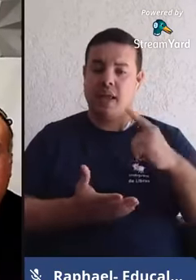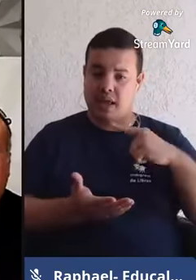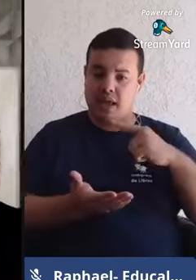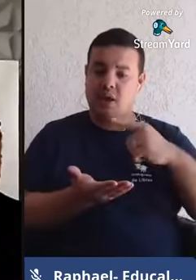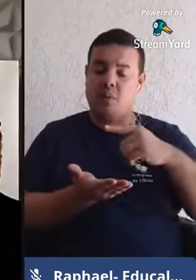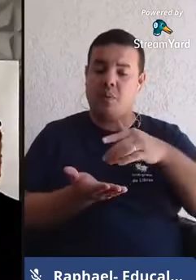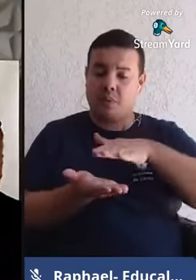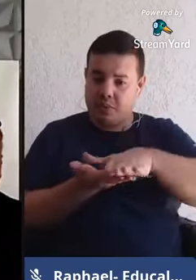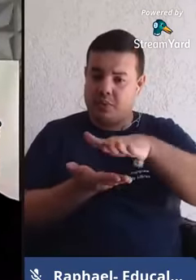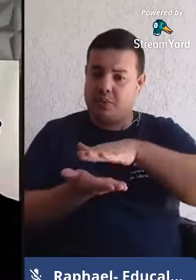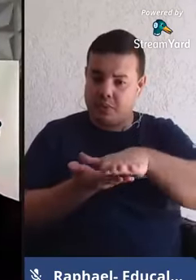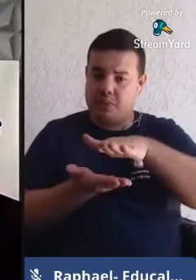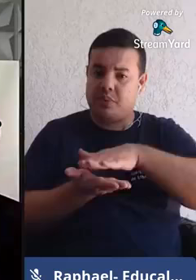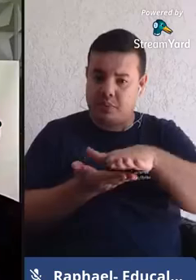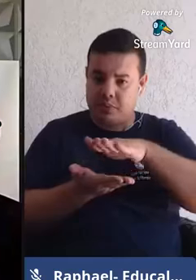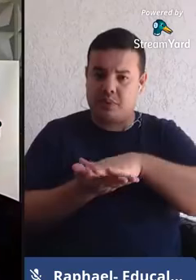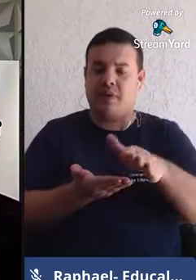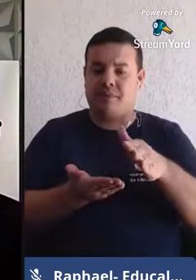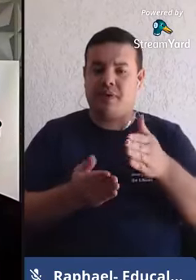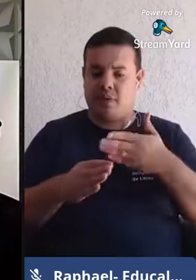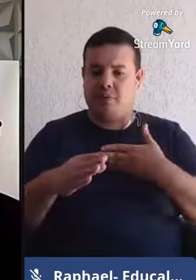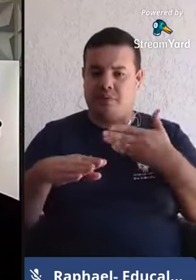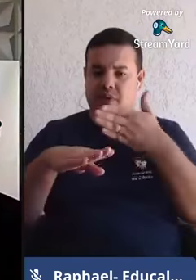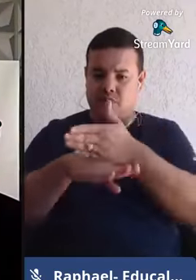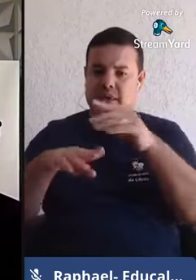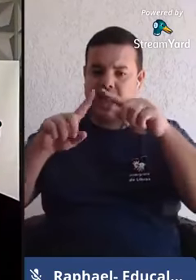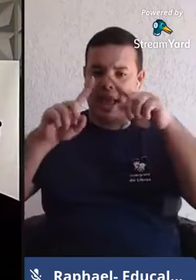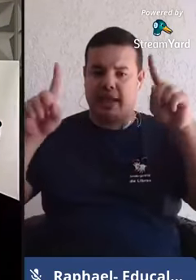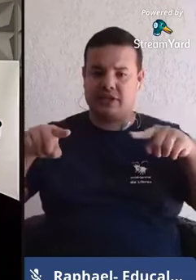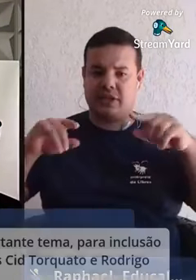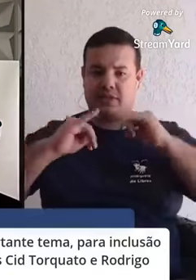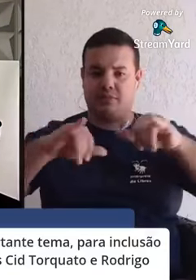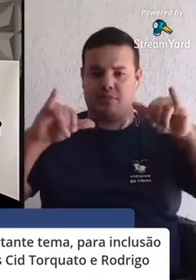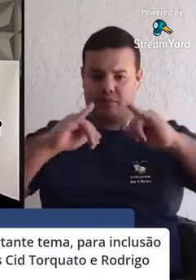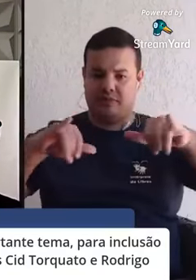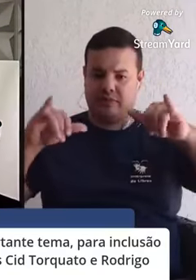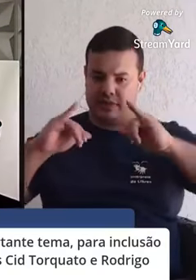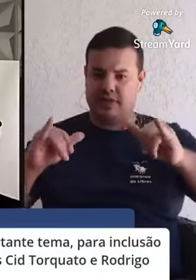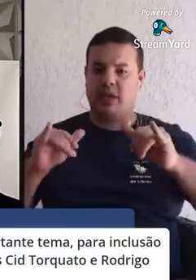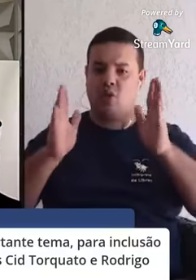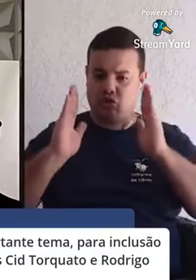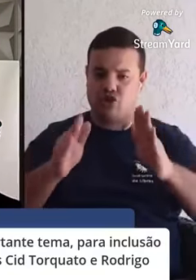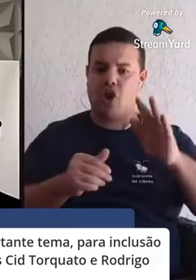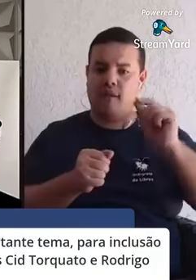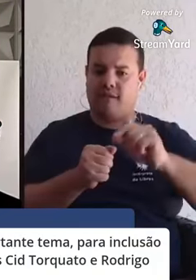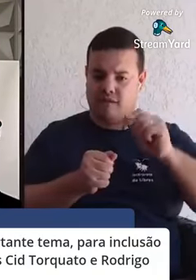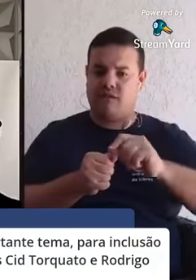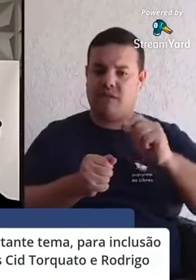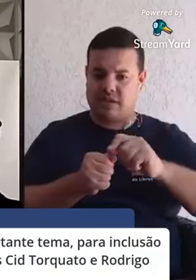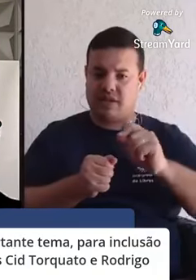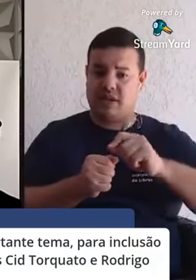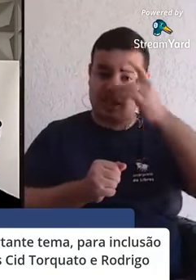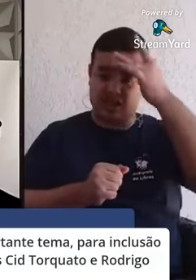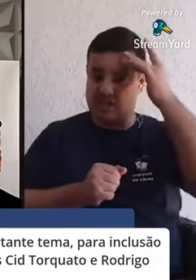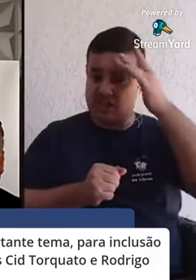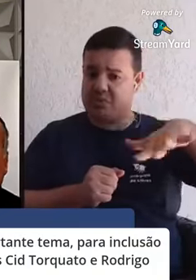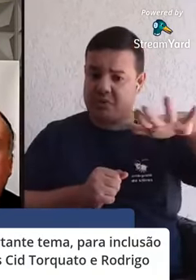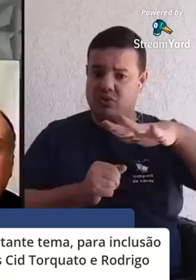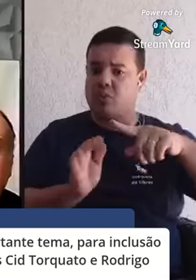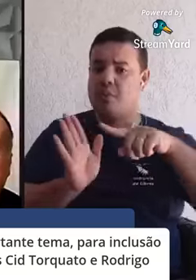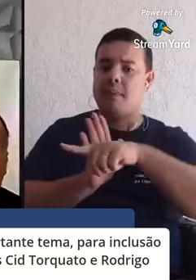chegava nas agências de publicidade, onde eu já atuava nesses outros veículos que eu fazia, e as pessoas perguntavam assim,